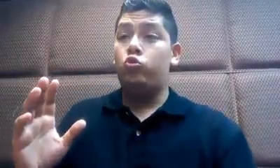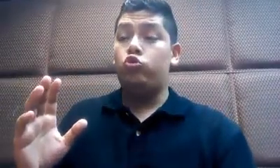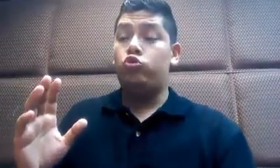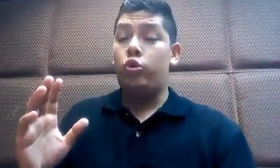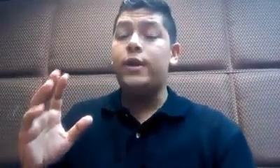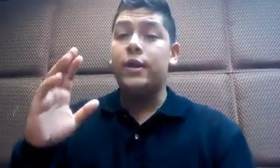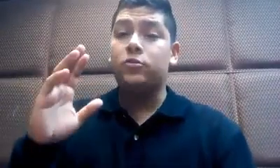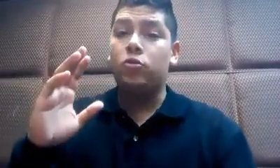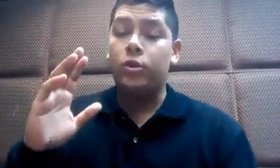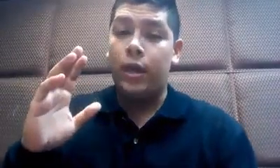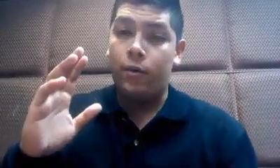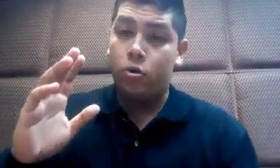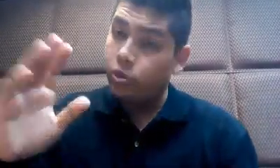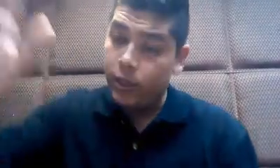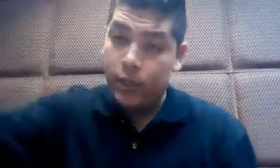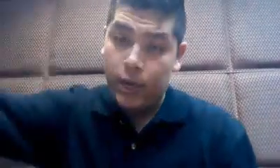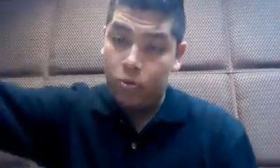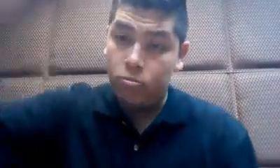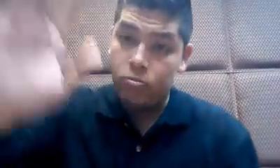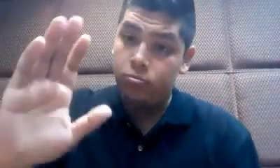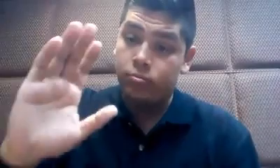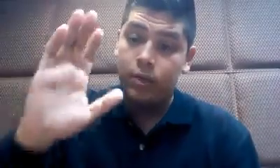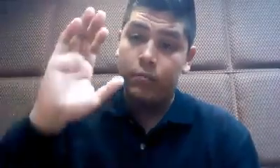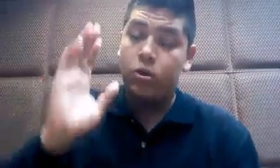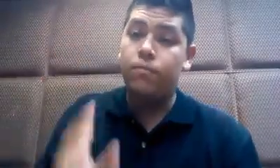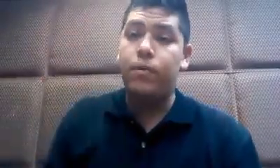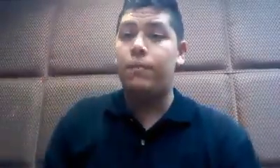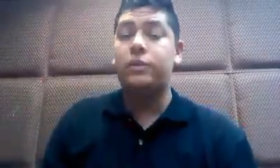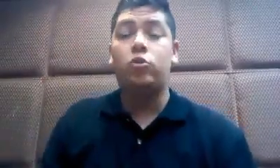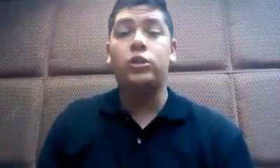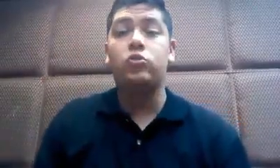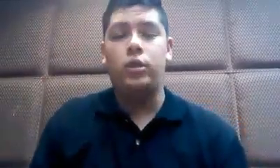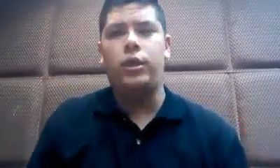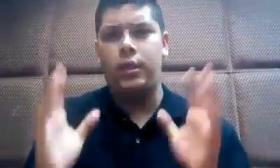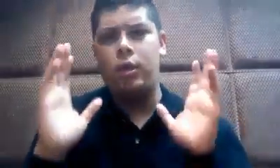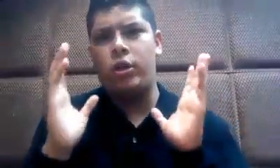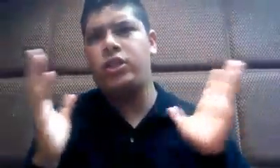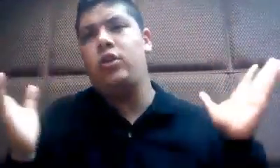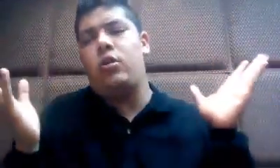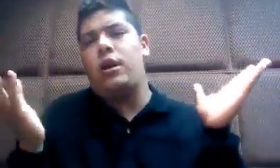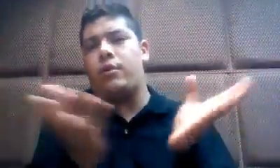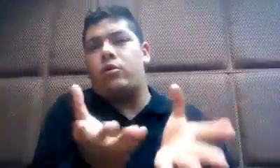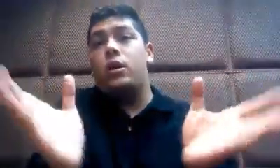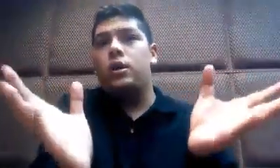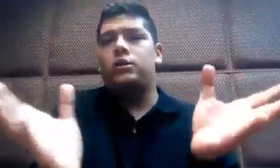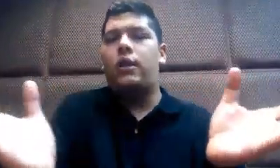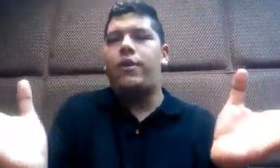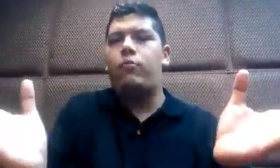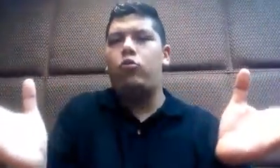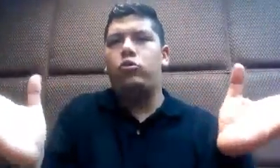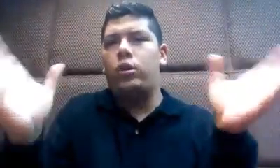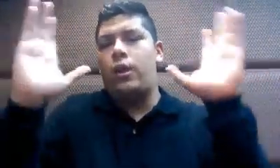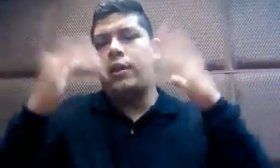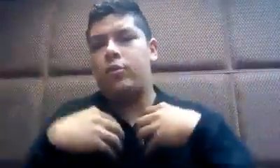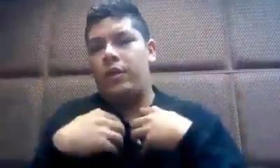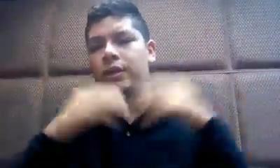sus teorías, ¿no? Que a lo mejor sí, algún cabrón le pasó eso y digo, qué chido, ¿no? A lo mejor se le veía el bulto y la verdad no me interesa